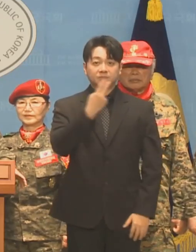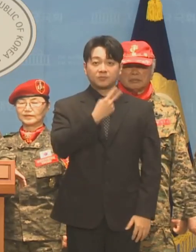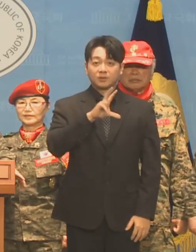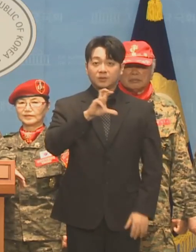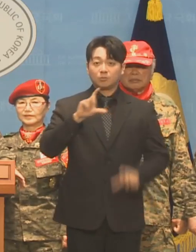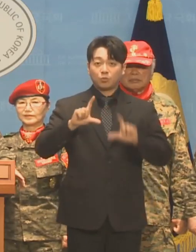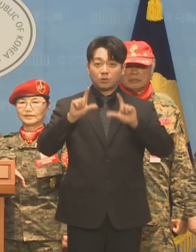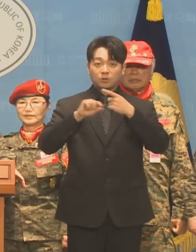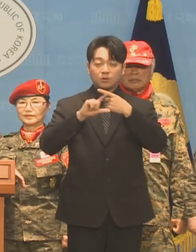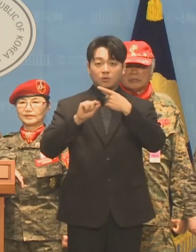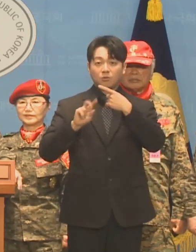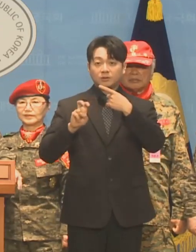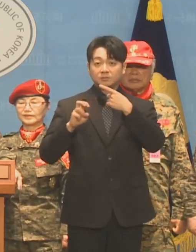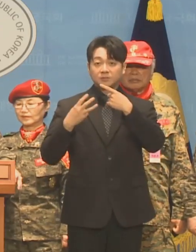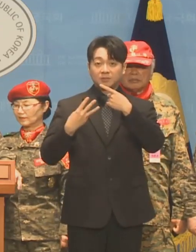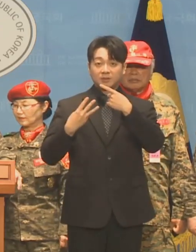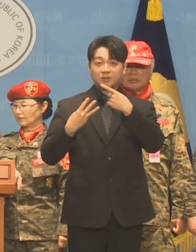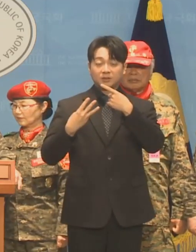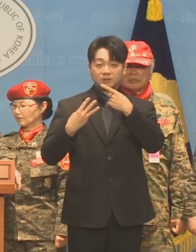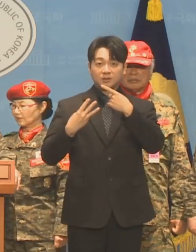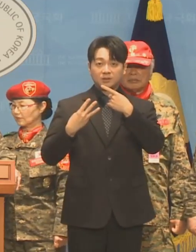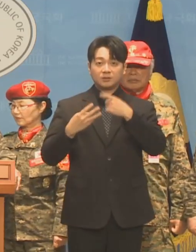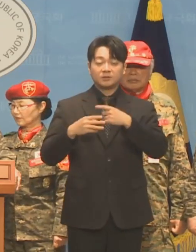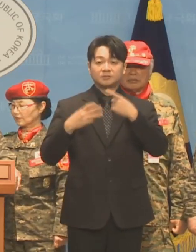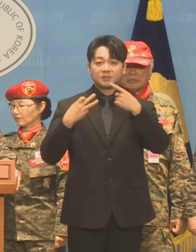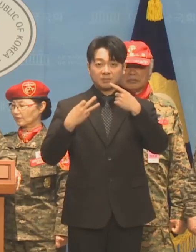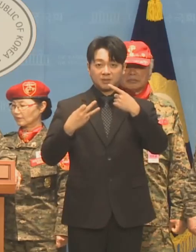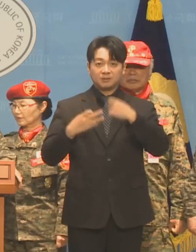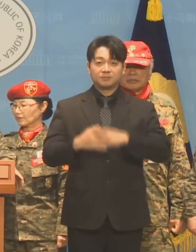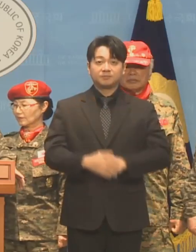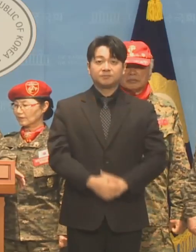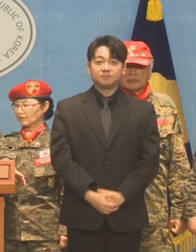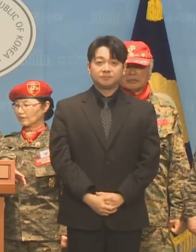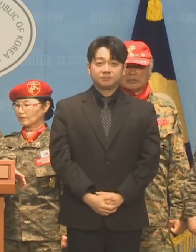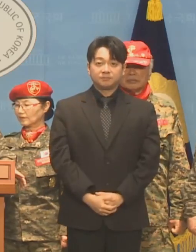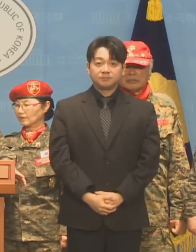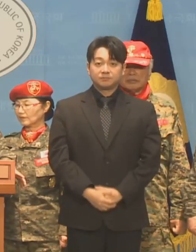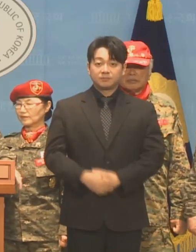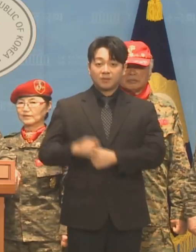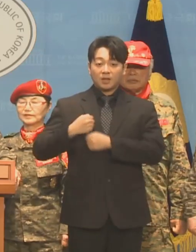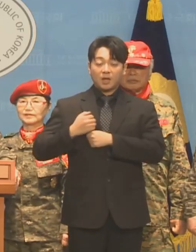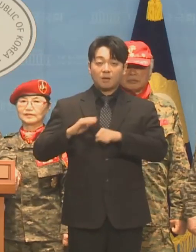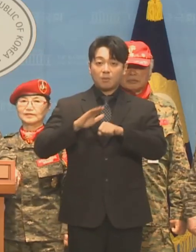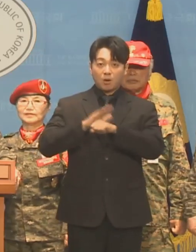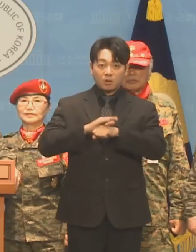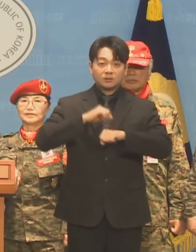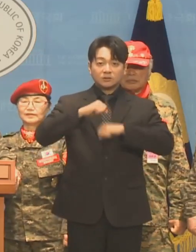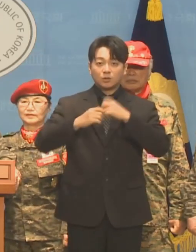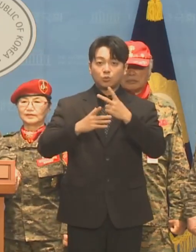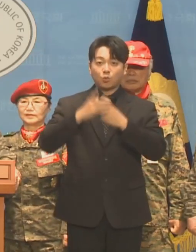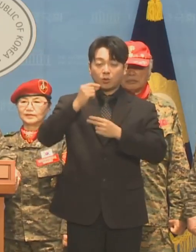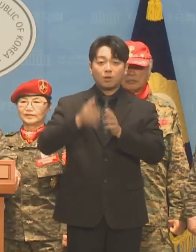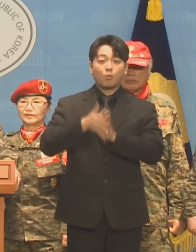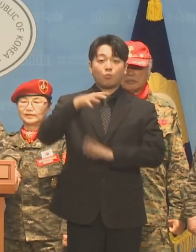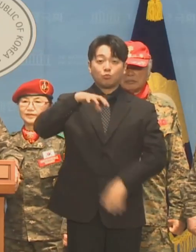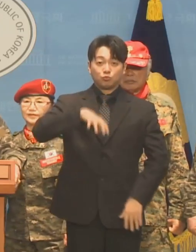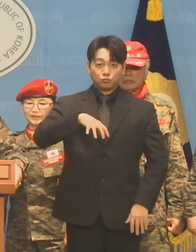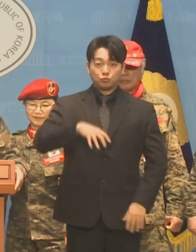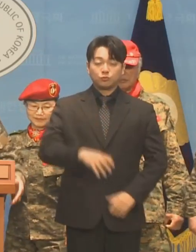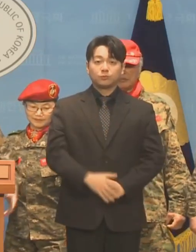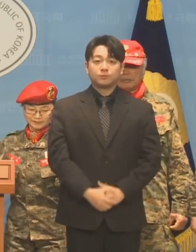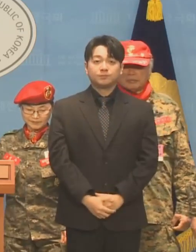2025년 1월 13일 해병대 자유통일추진본부 1동